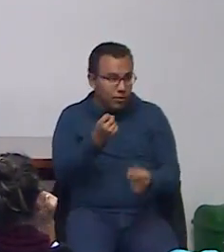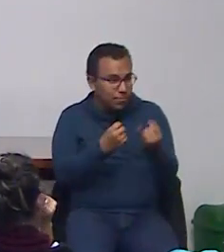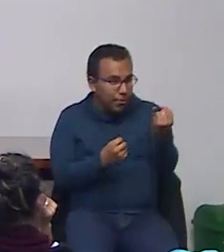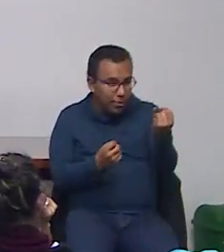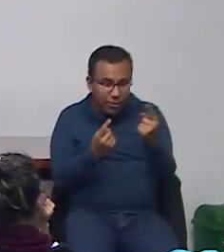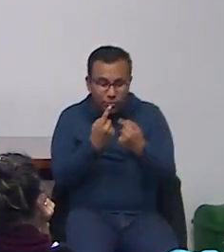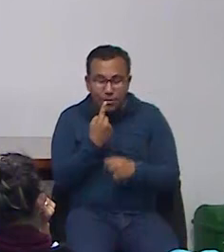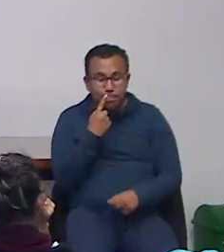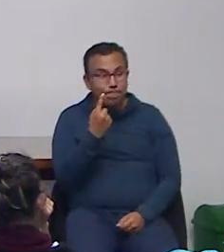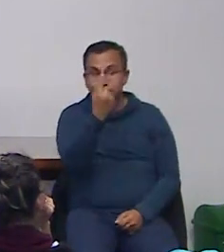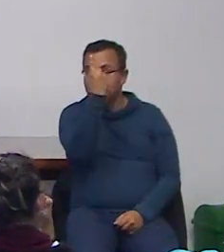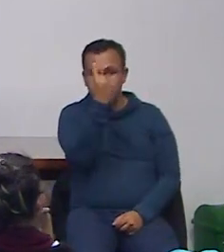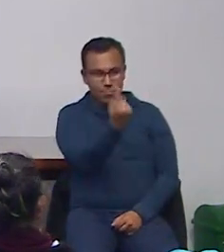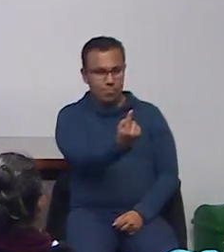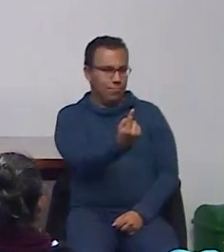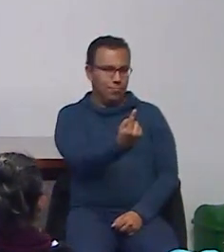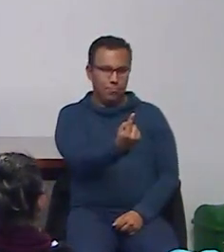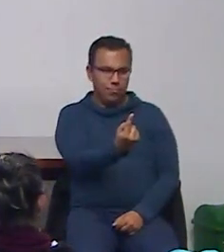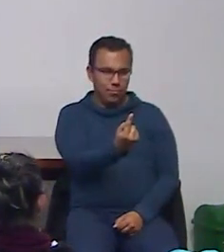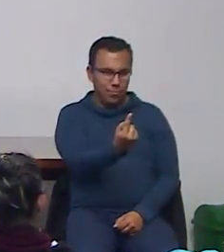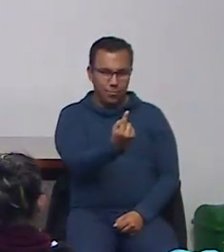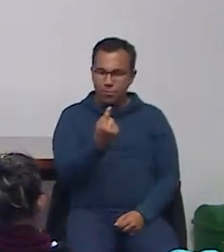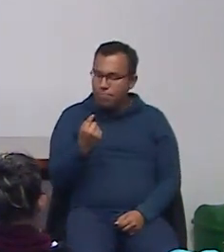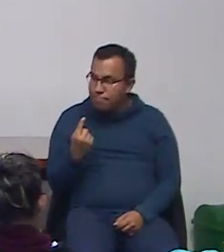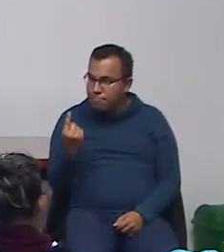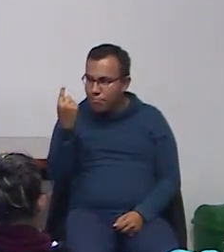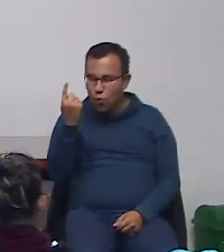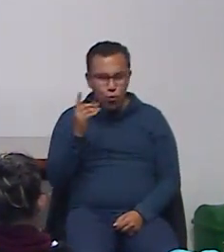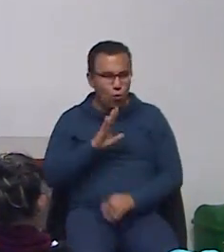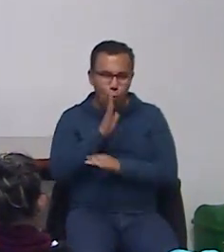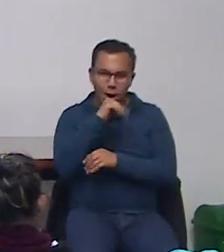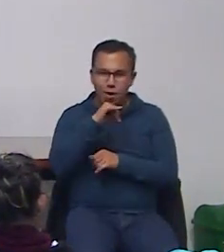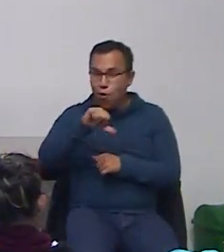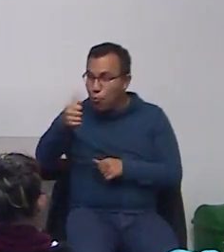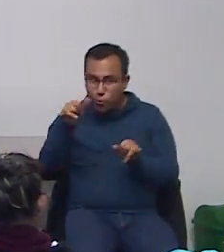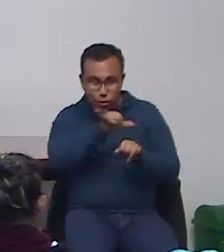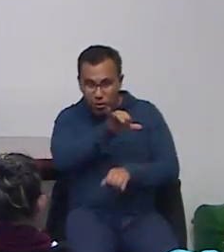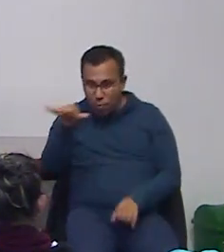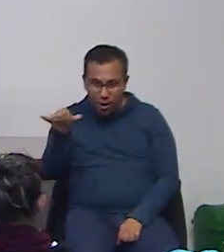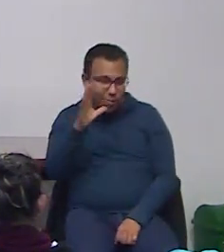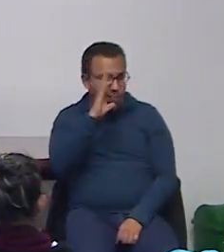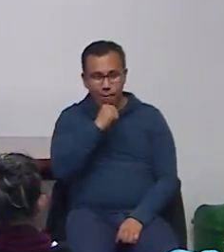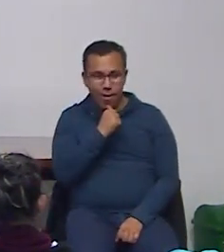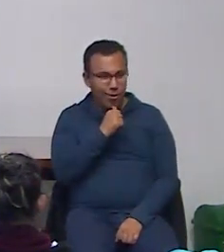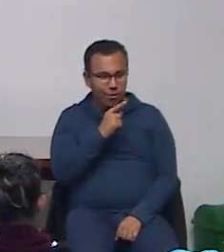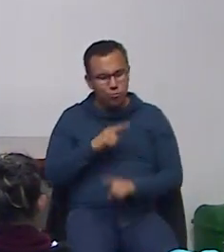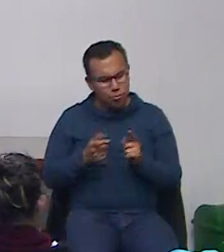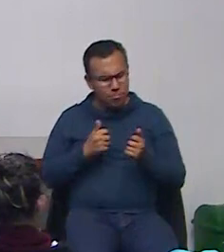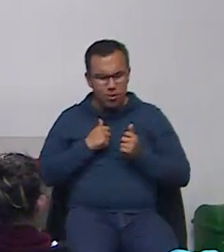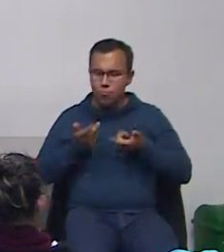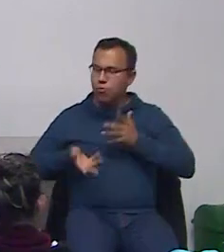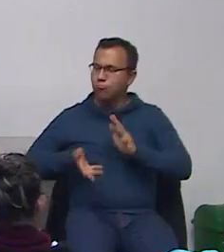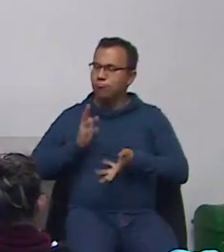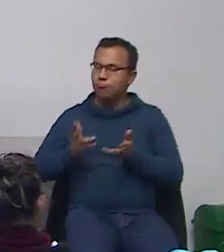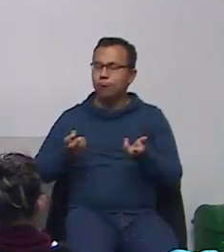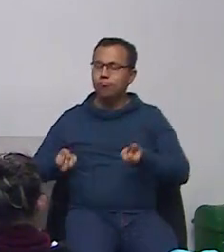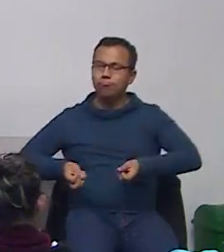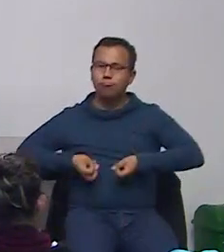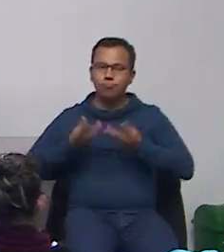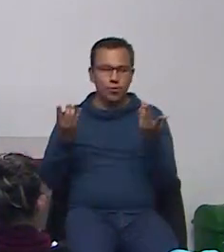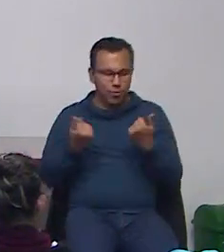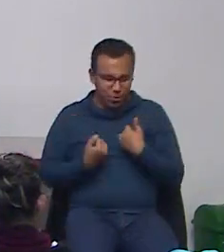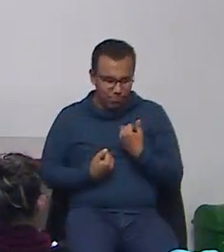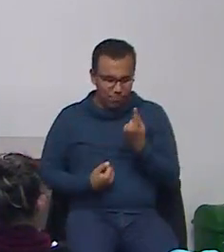somos únicos y y sonamos también a algo e interpretamos cosas a través de nosotros mismos siendo únicos